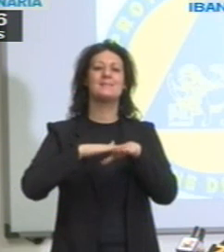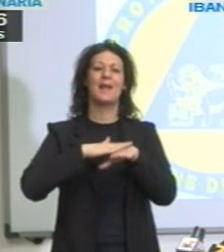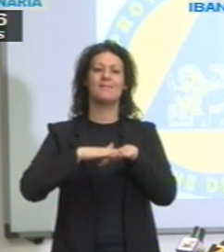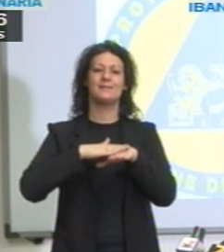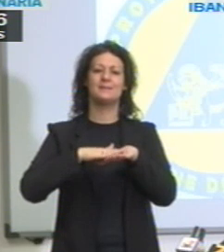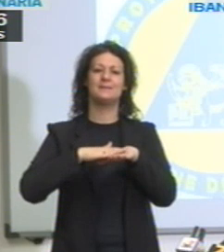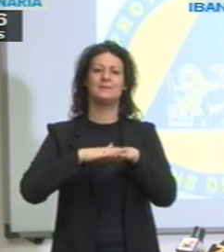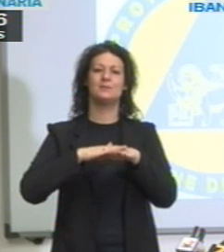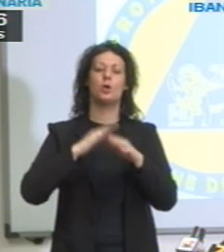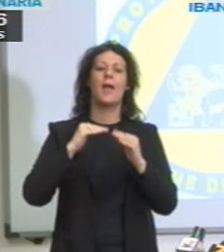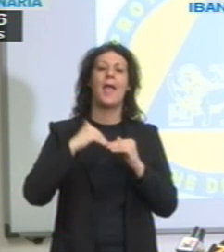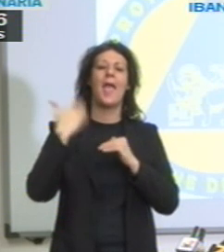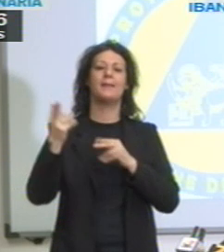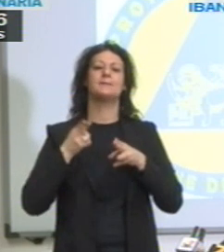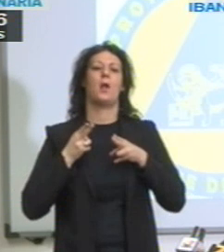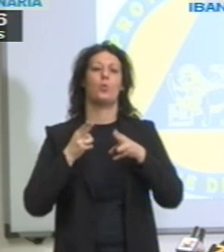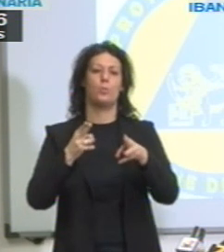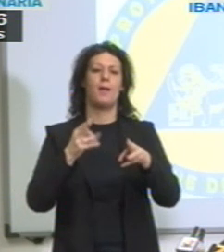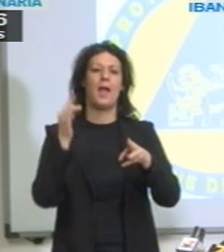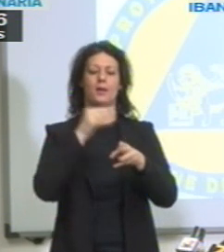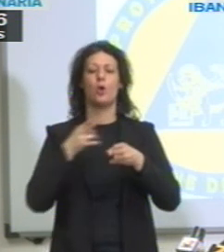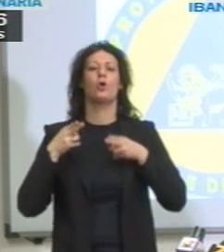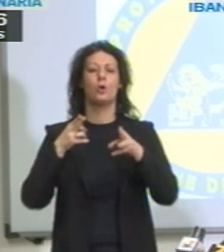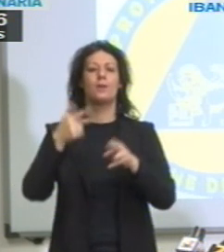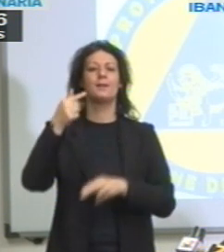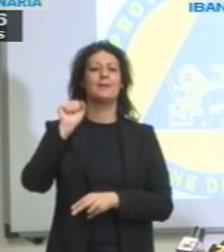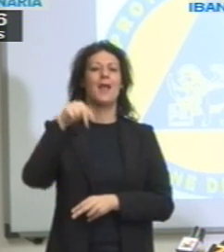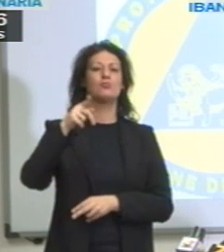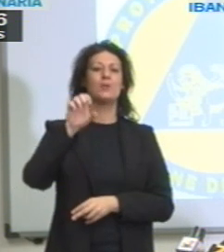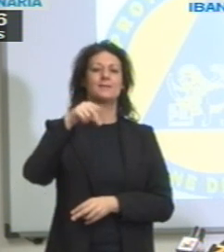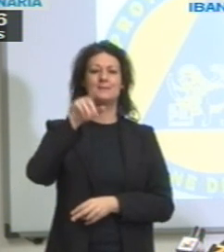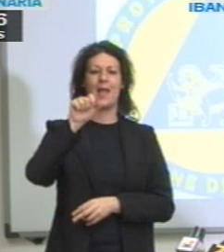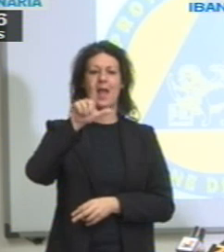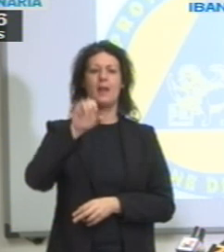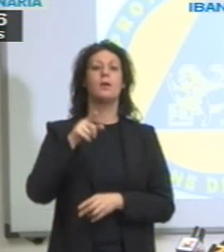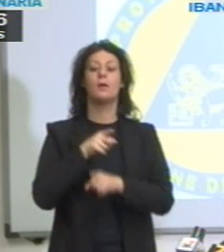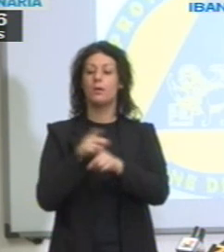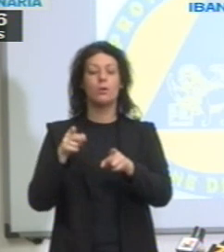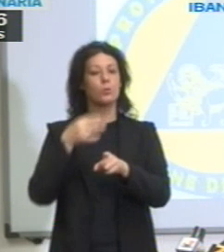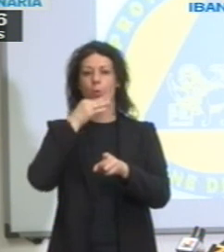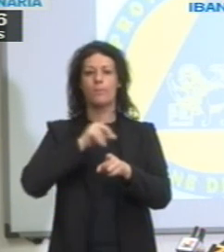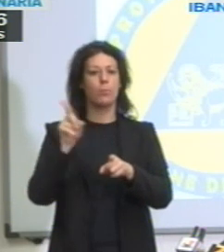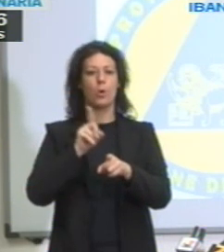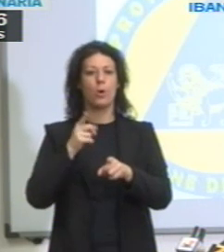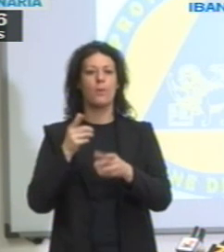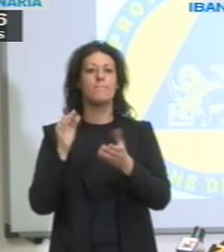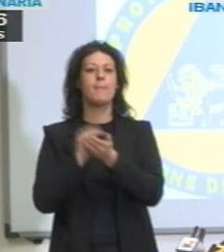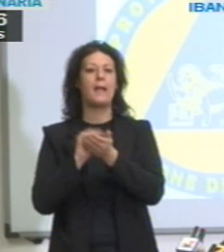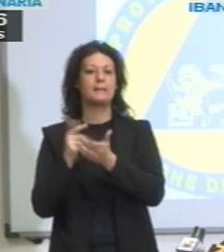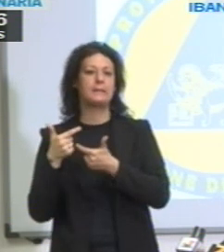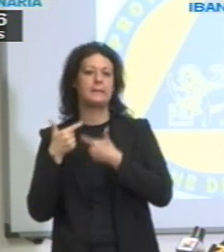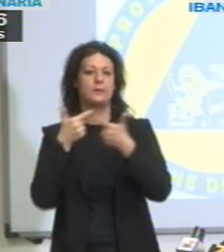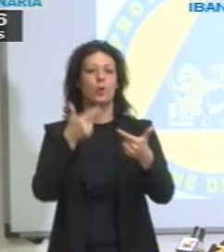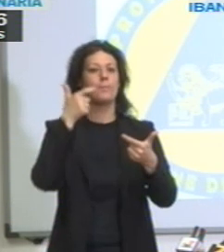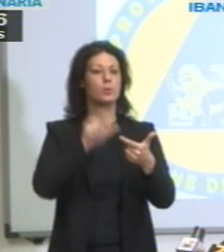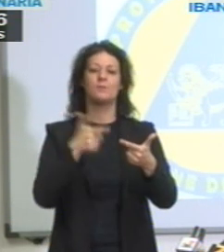nelle tangenziali. Loro non possono ancora elargire cibo, il panino, piuttosto che perché non c'è il gioco della prenotazione. Anche per loro,